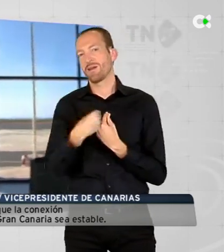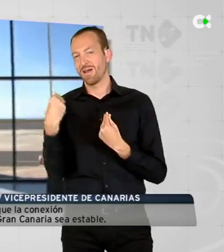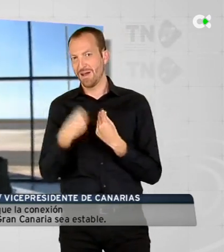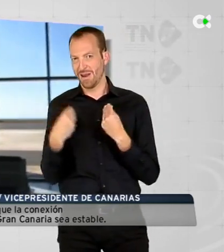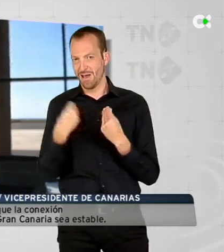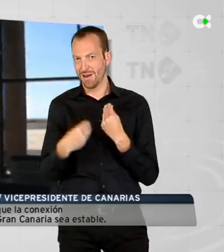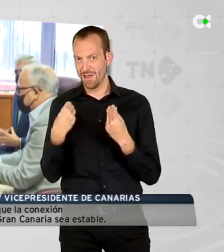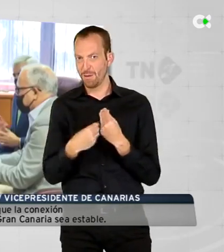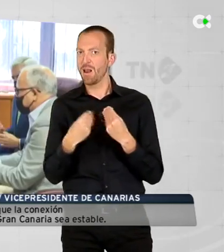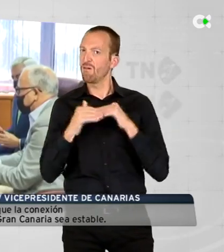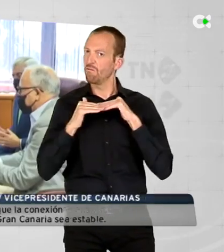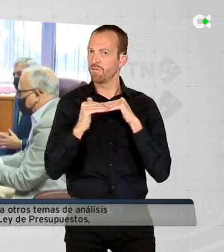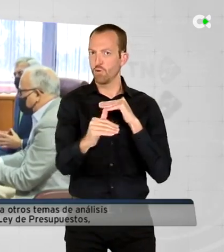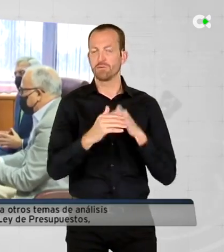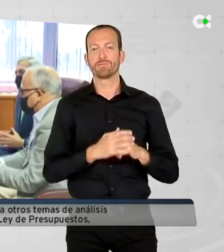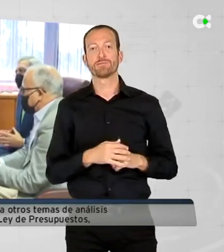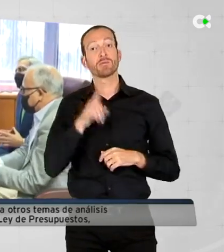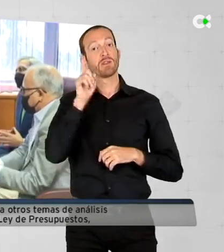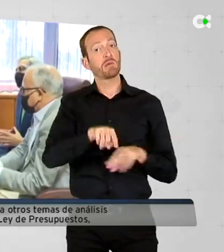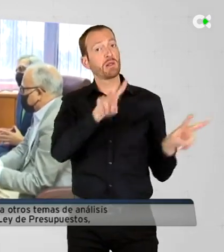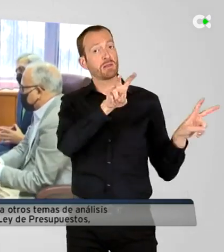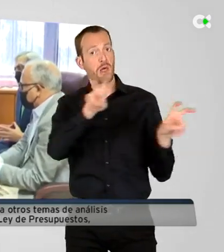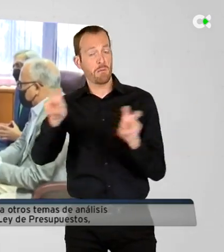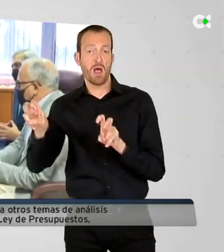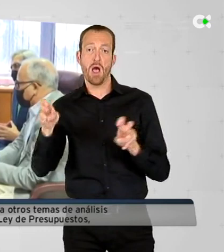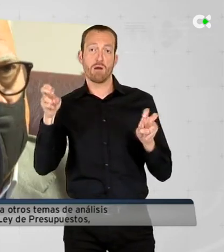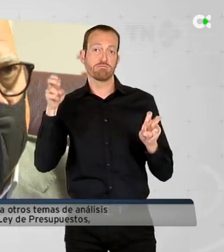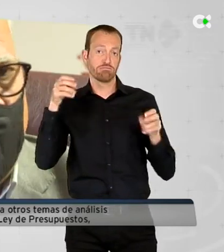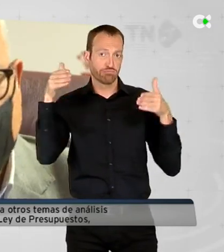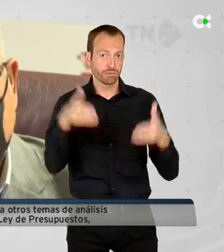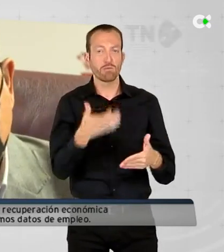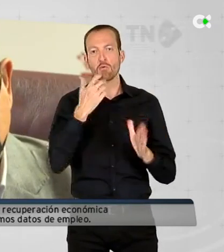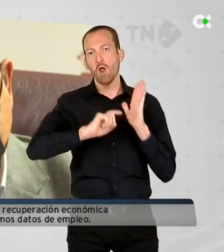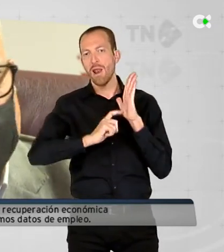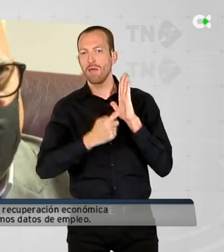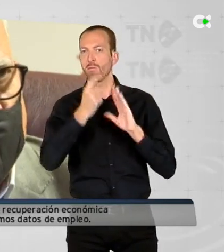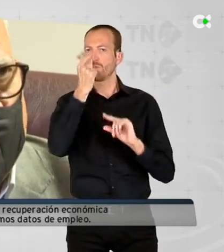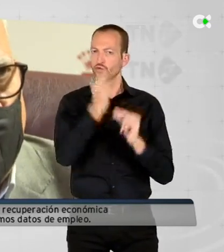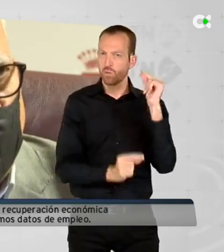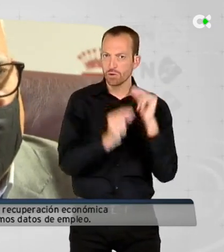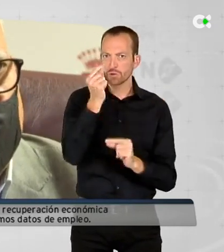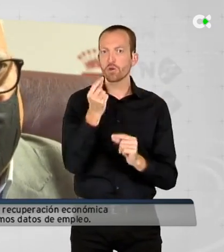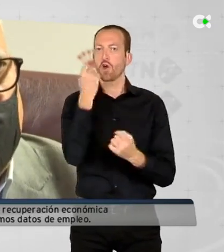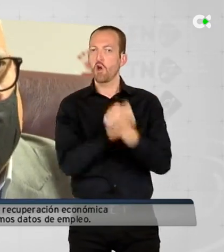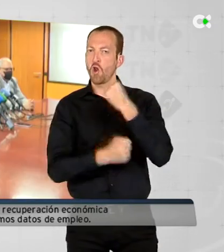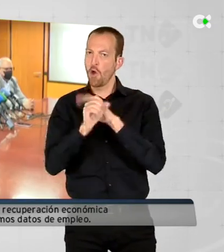sea estable. Sobre la mesa otros temas de análisis como la ley de presupuestos, la recuperación económica y los últimos